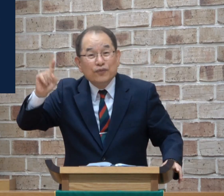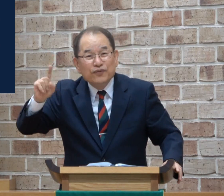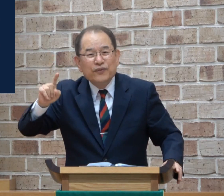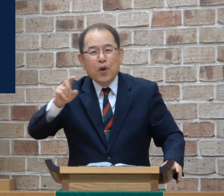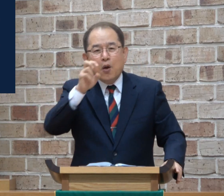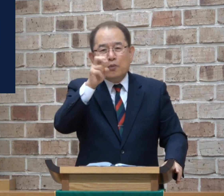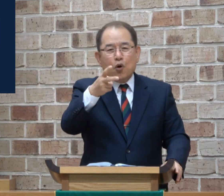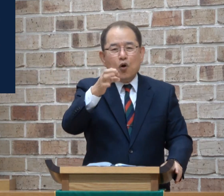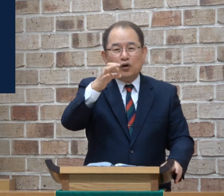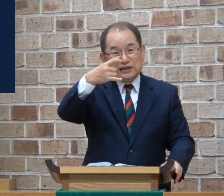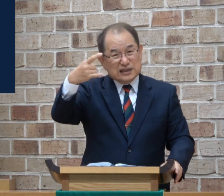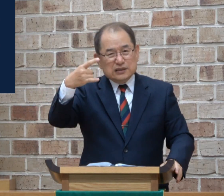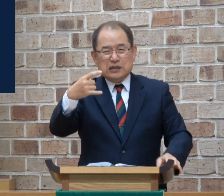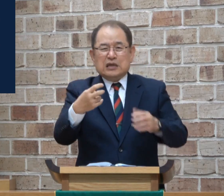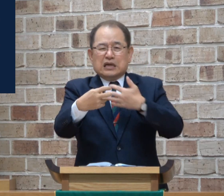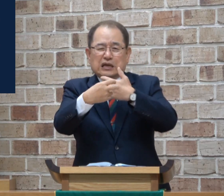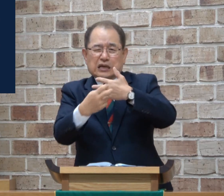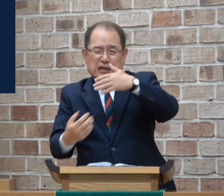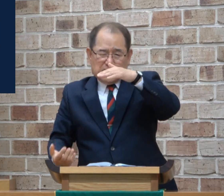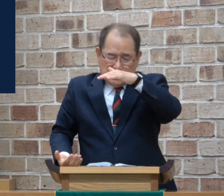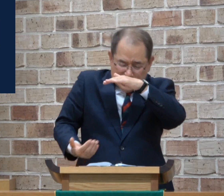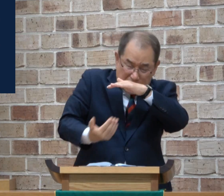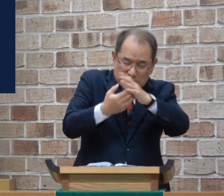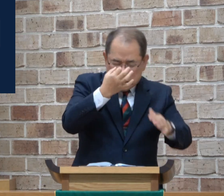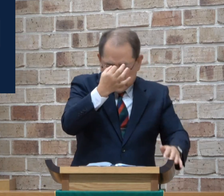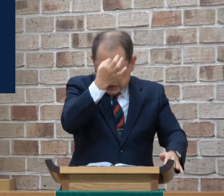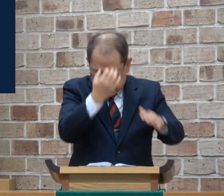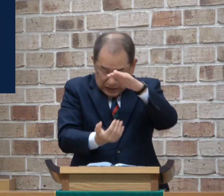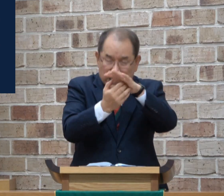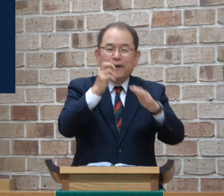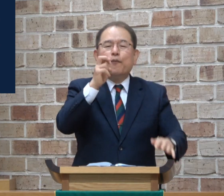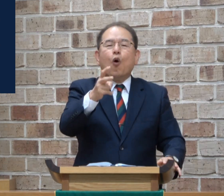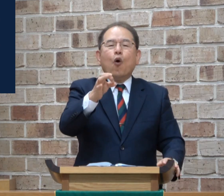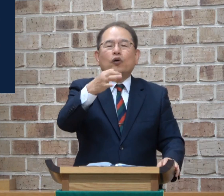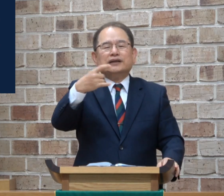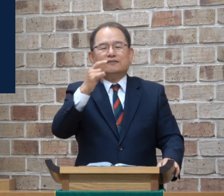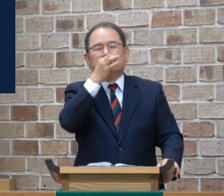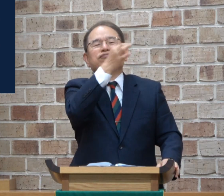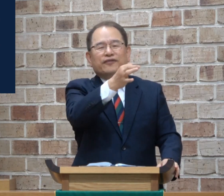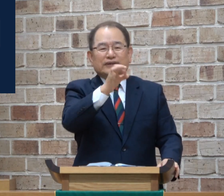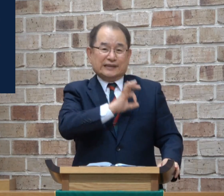정말 의술이 대단한 편작이라는 사람의 이야기입니다.